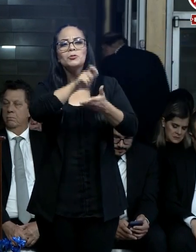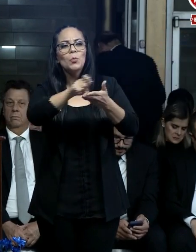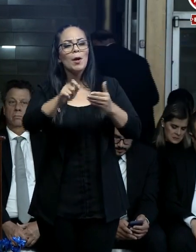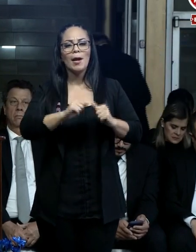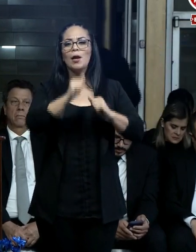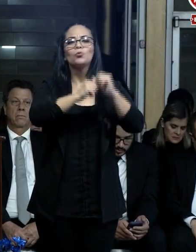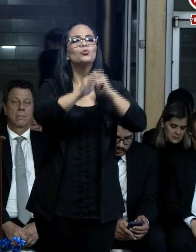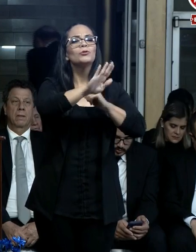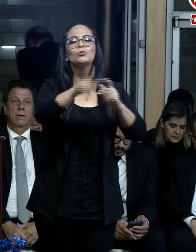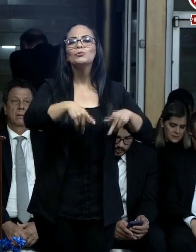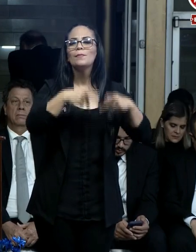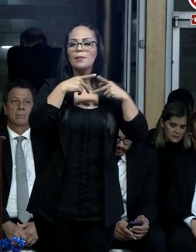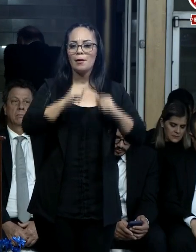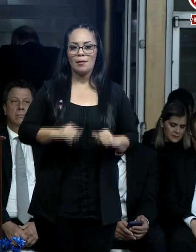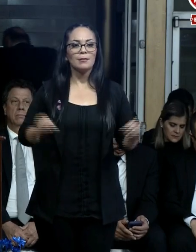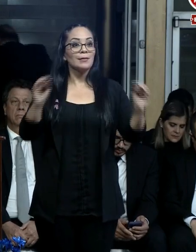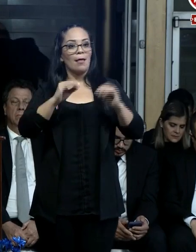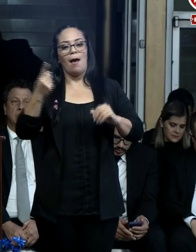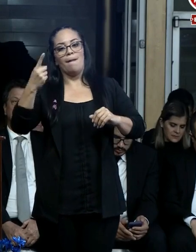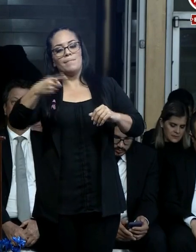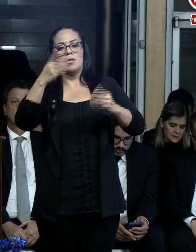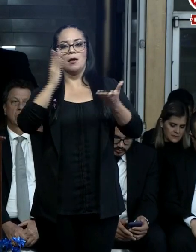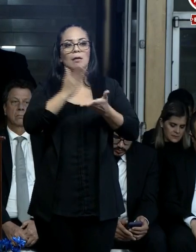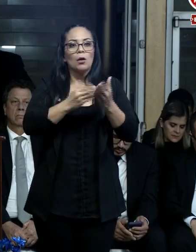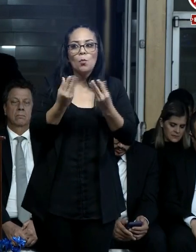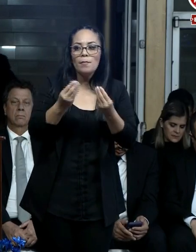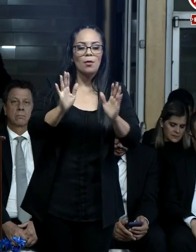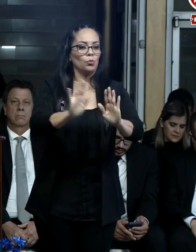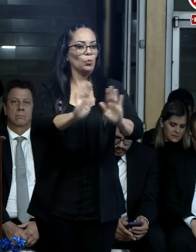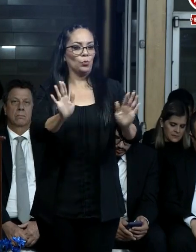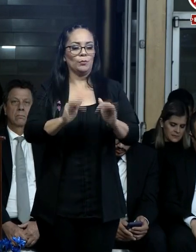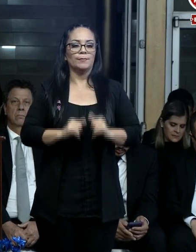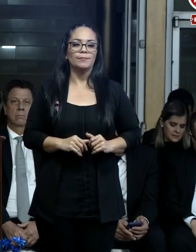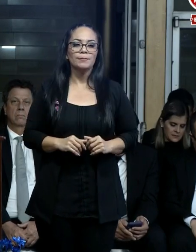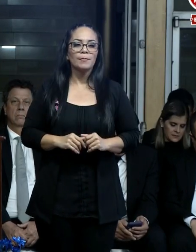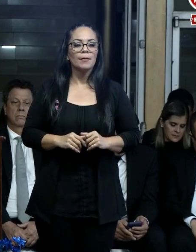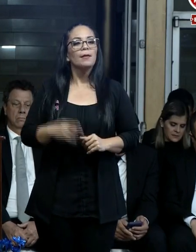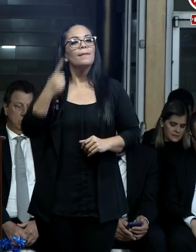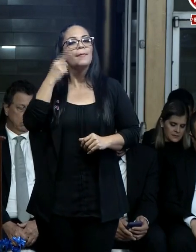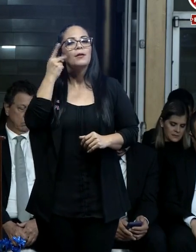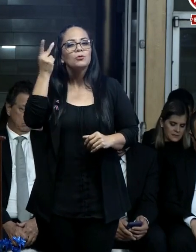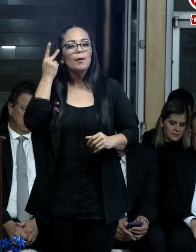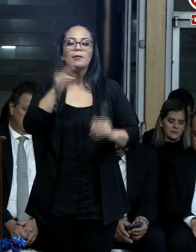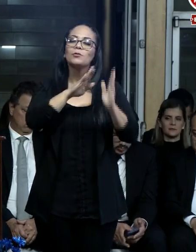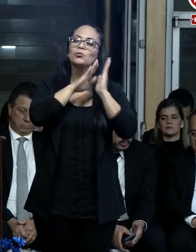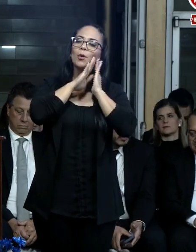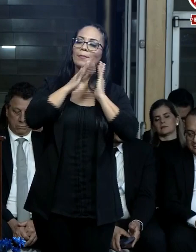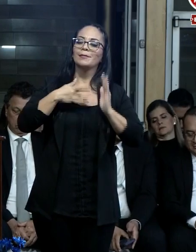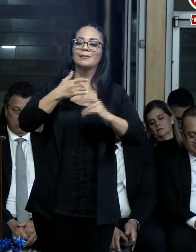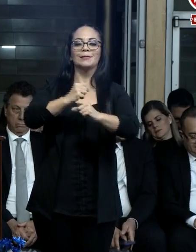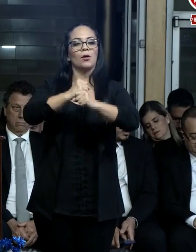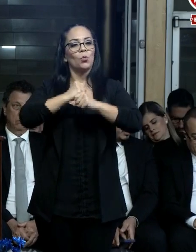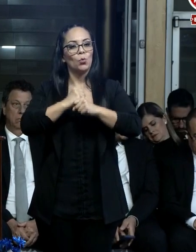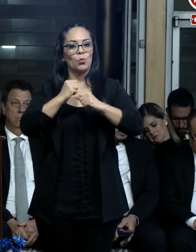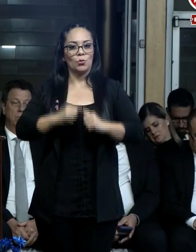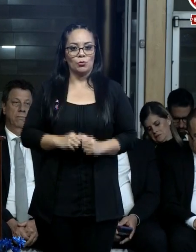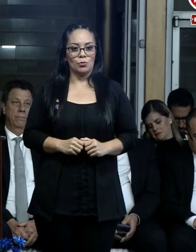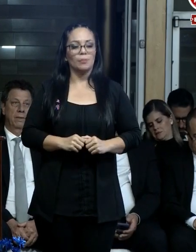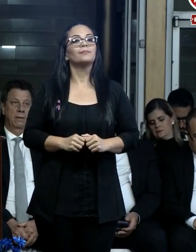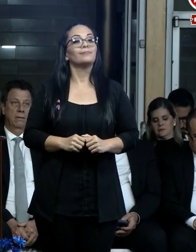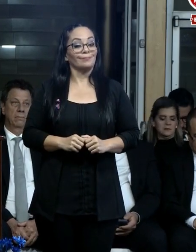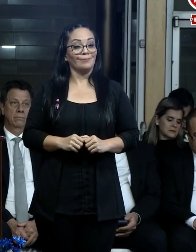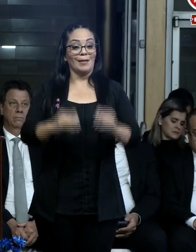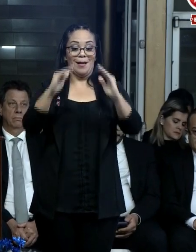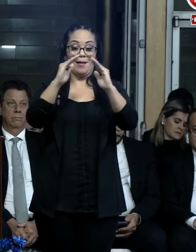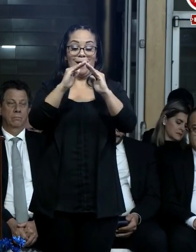sus vidas sin amenazas ni miedo, para que sus padres duerman seguros bajo la